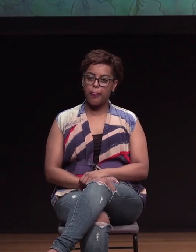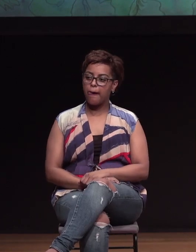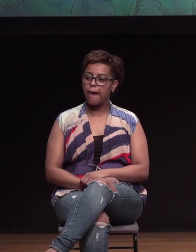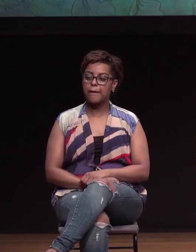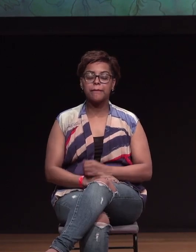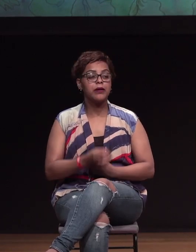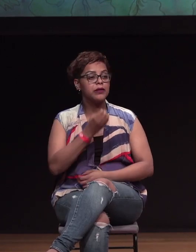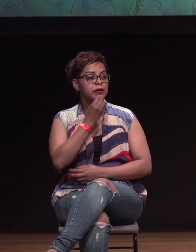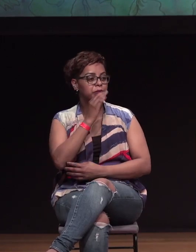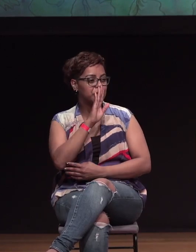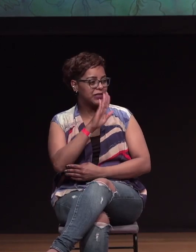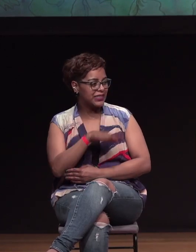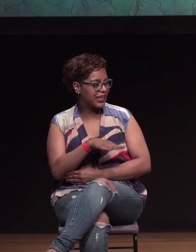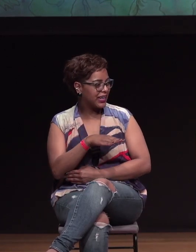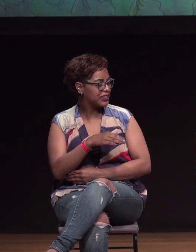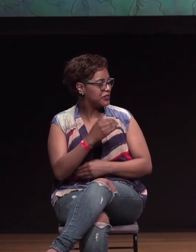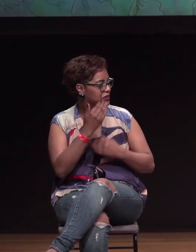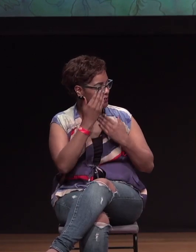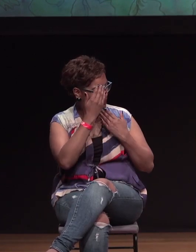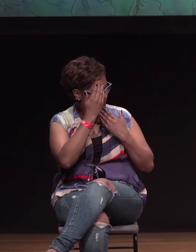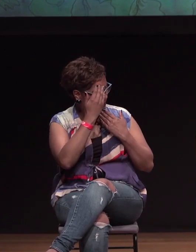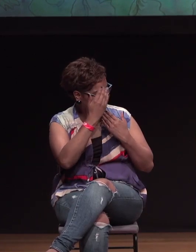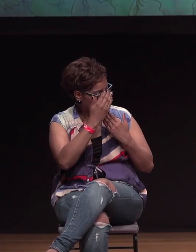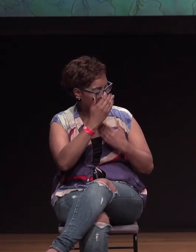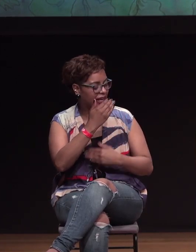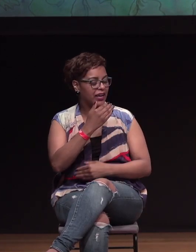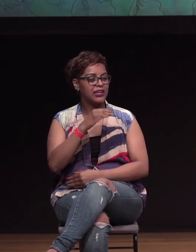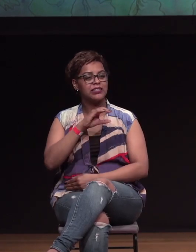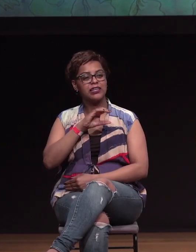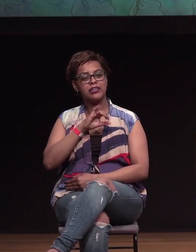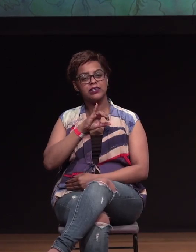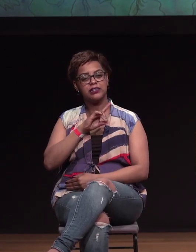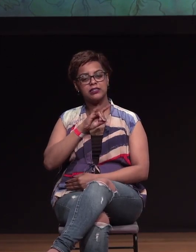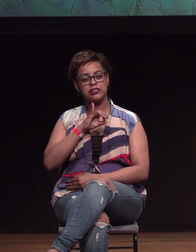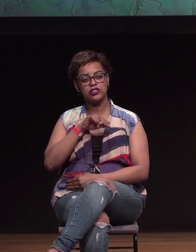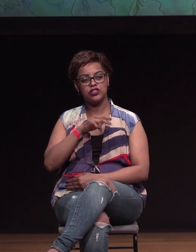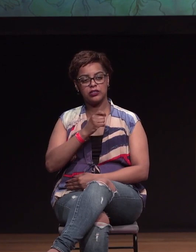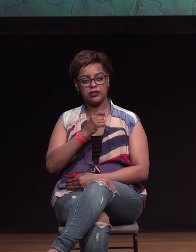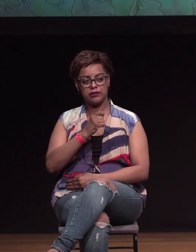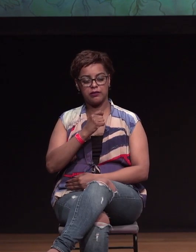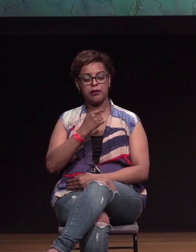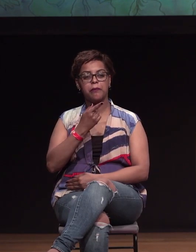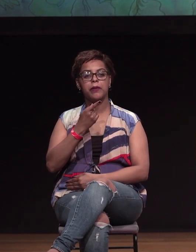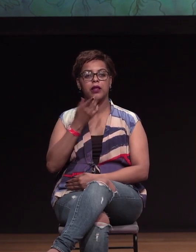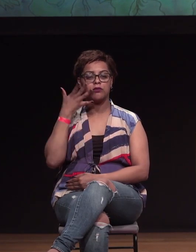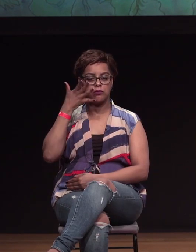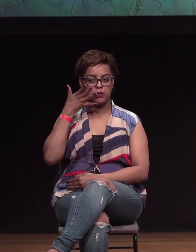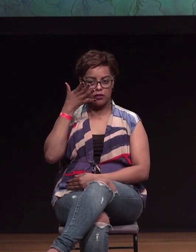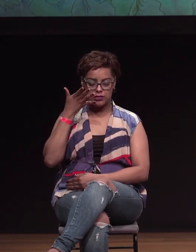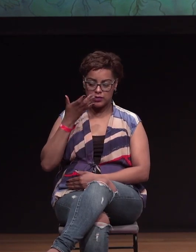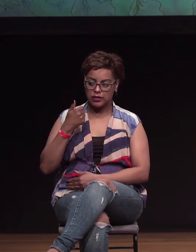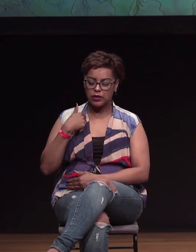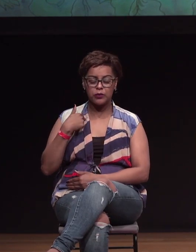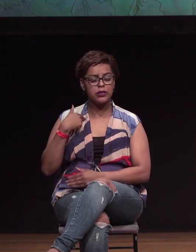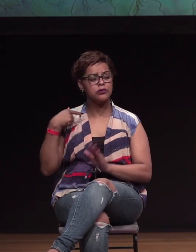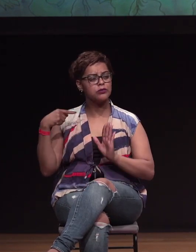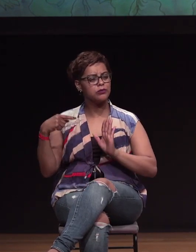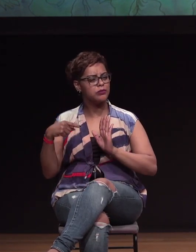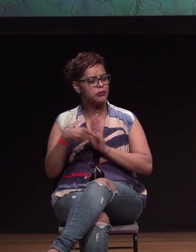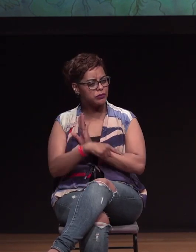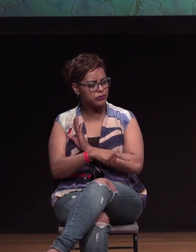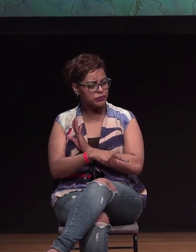Boa tarde. Obrigada, Cidinha, pelas suas palavras. Eu queria te perguntar